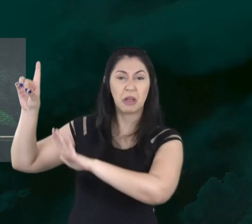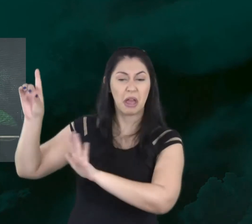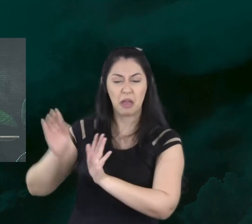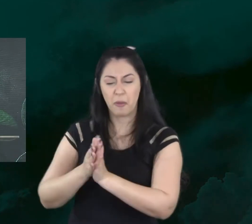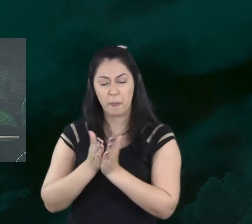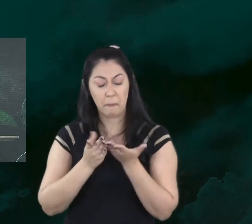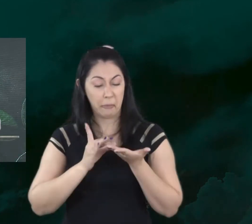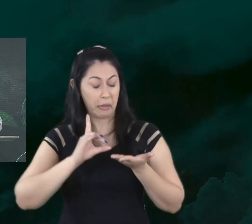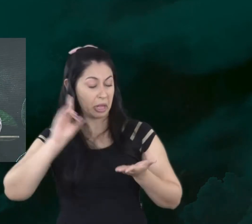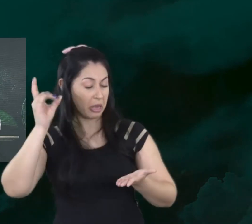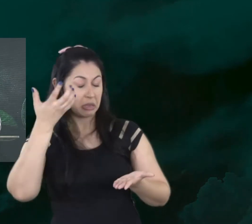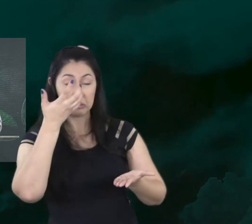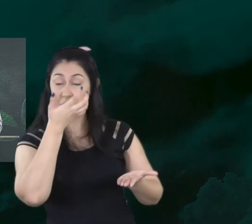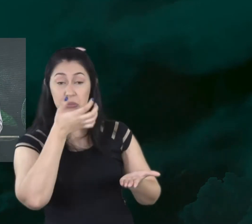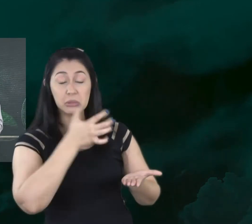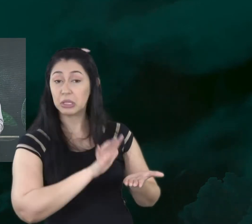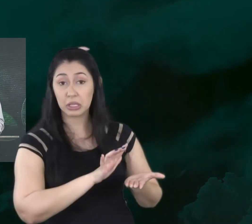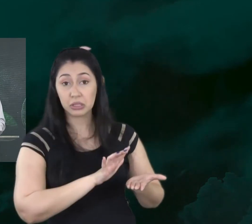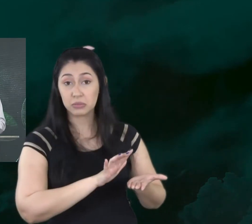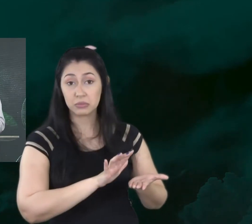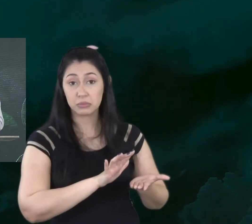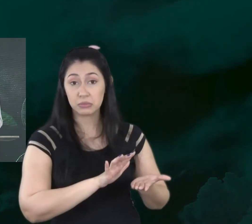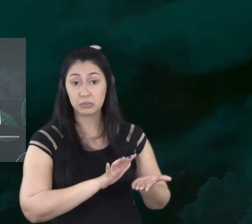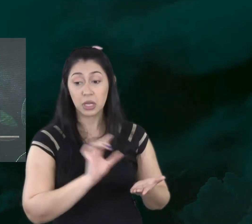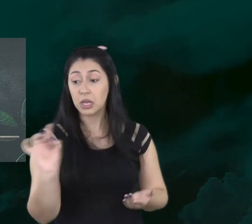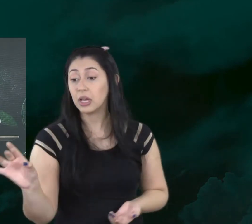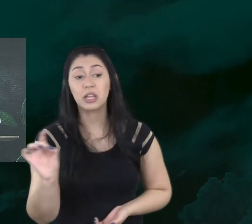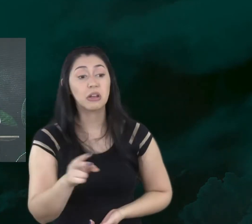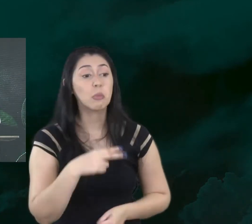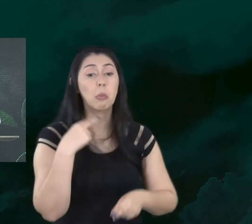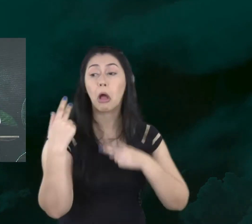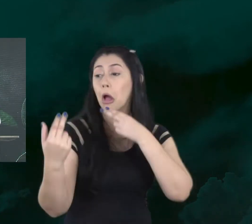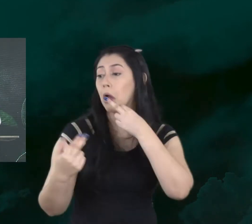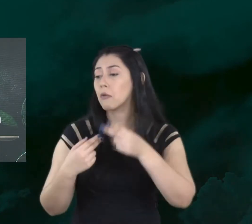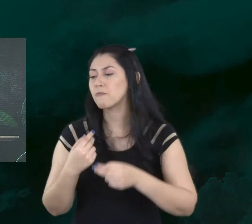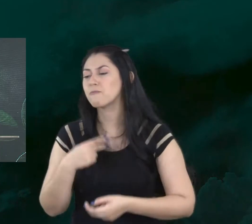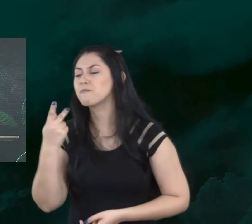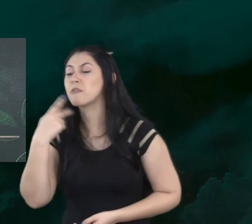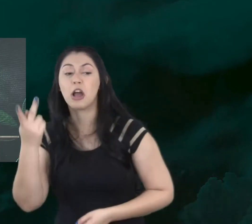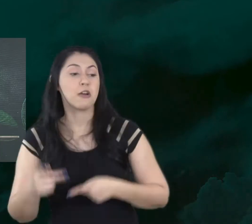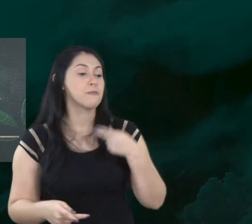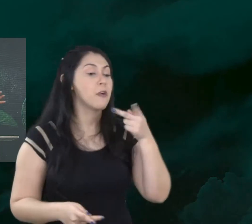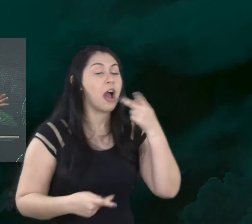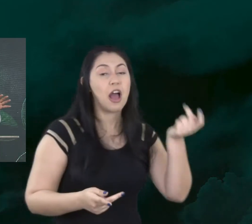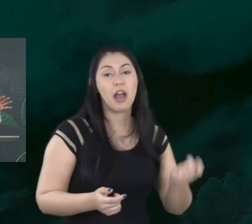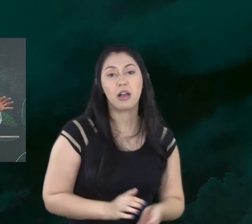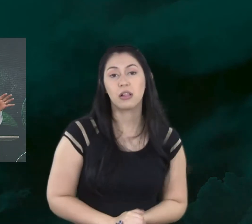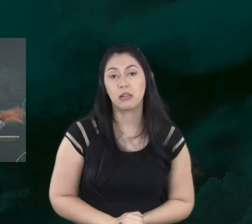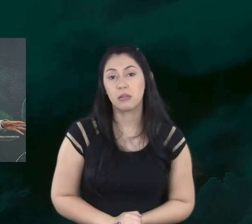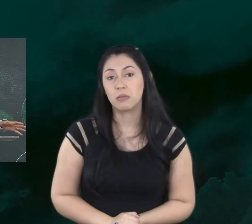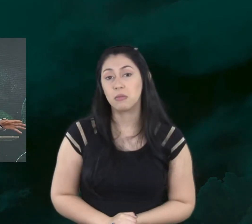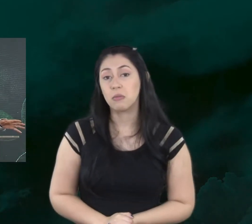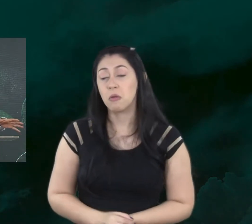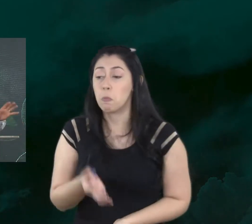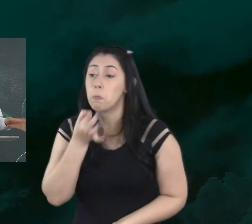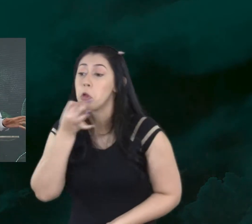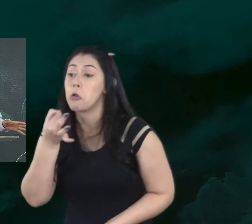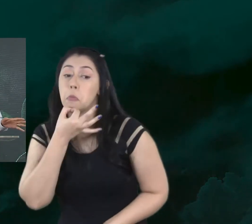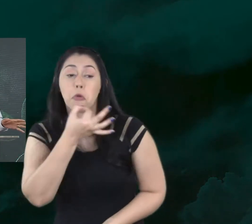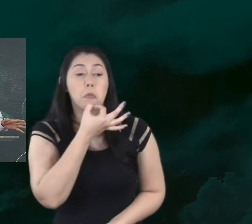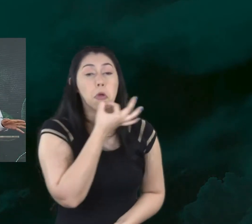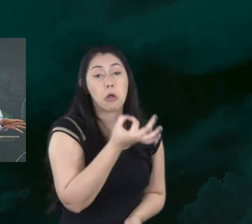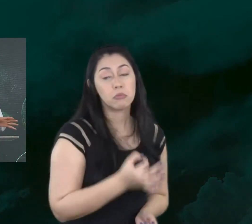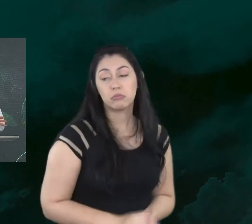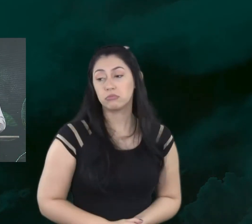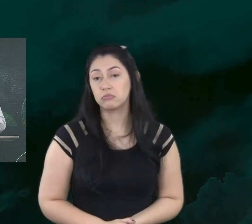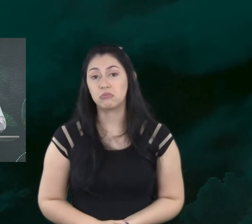como o padrão da realidade, cada um fala o que quer, cada um, né, argumenta como